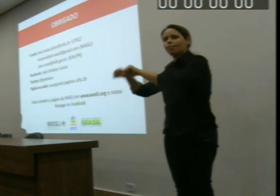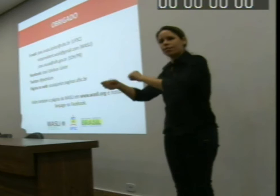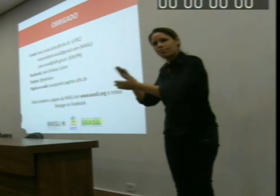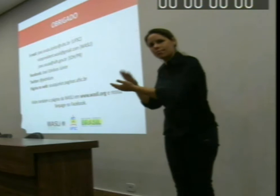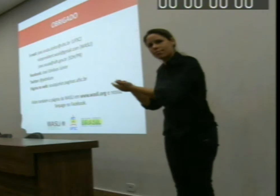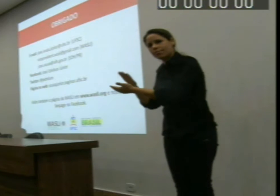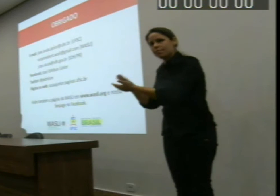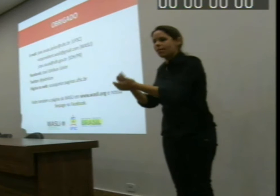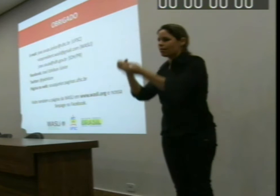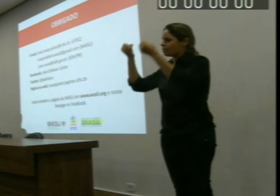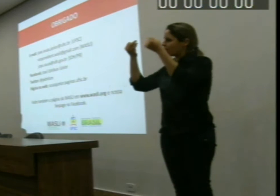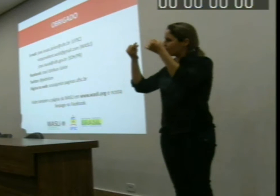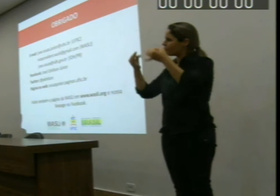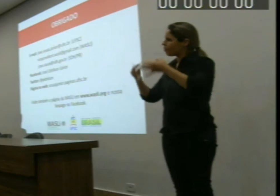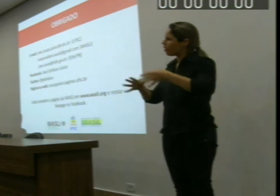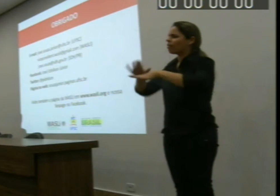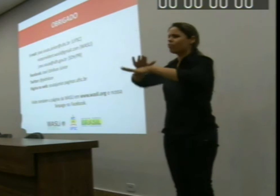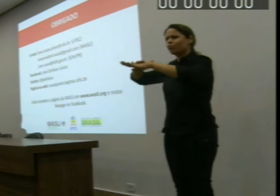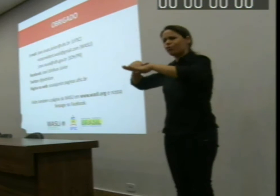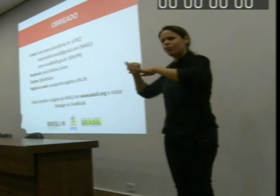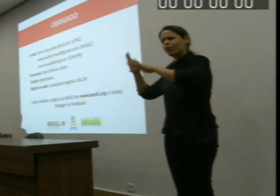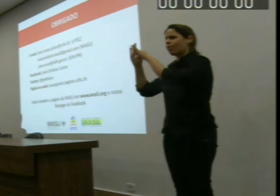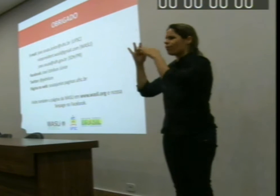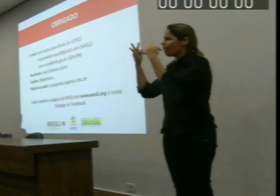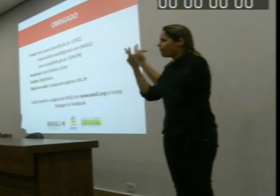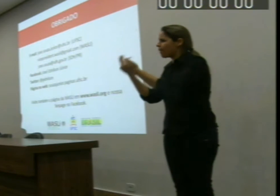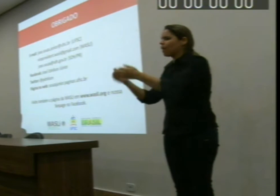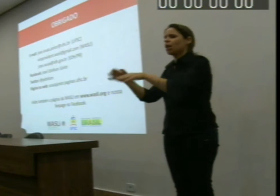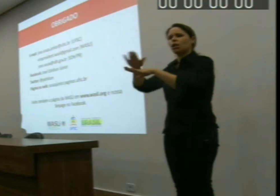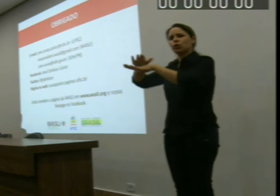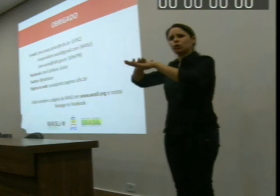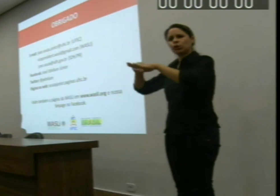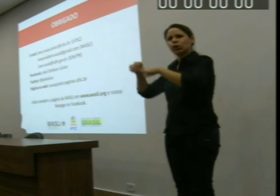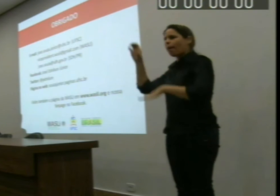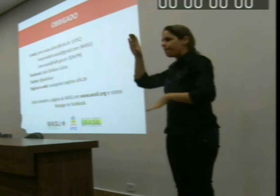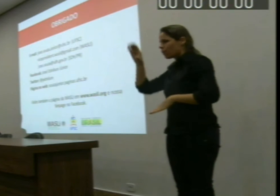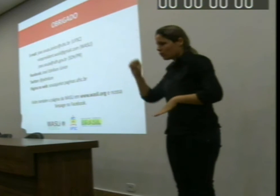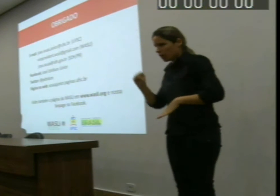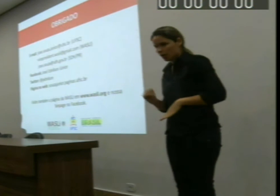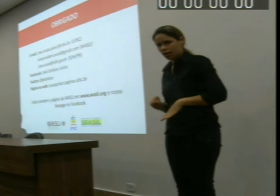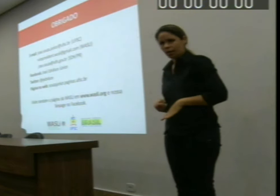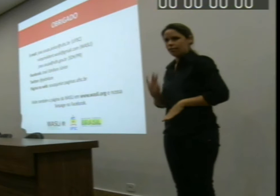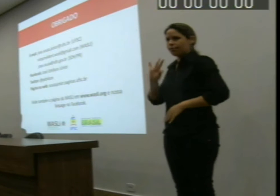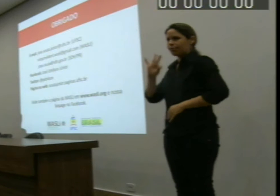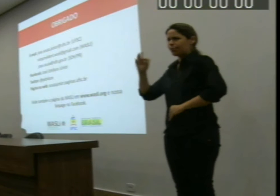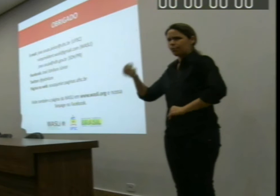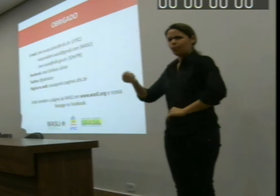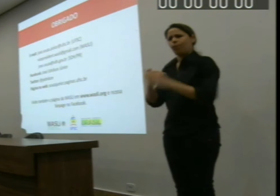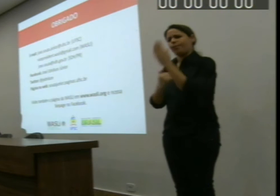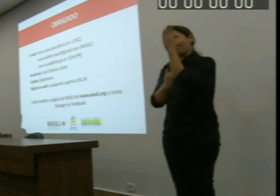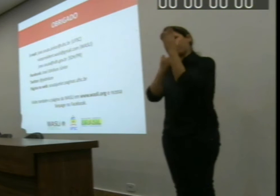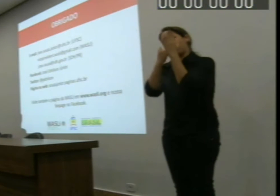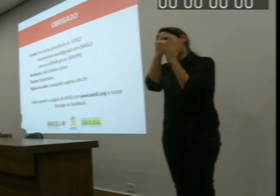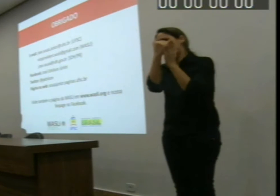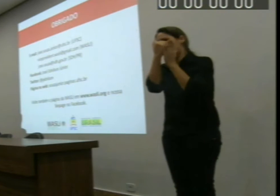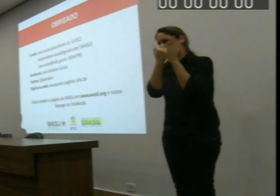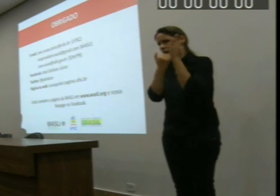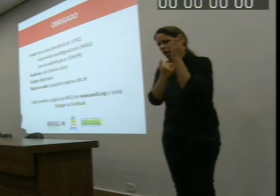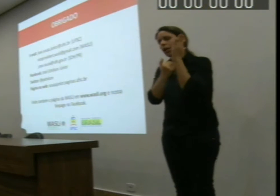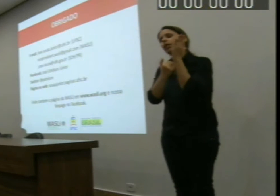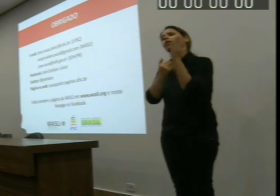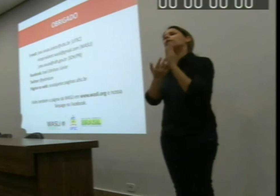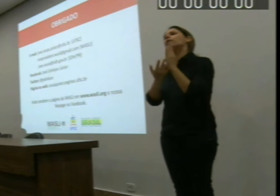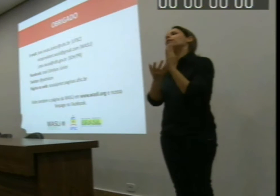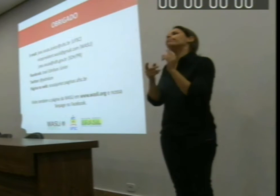explicar chamar a família chamar o caso para fazer avaliação conversar com a família e também eh é